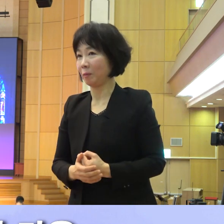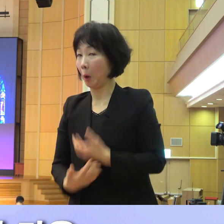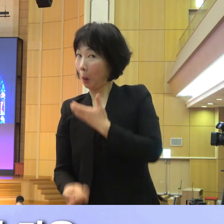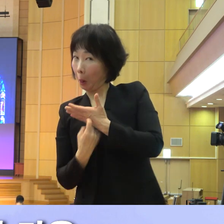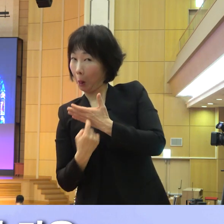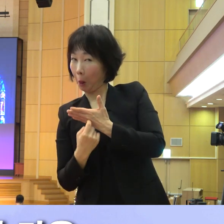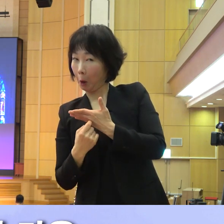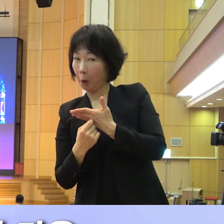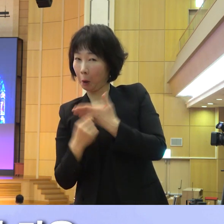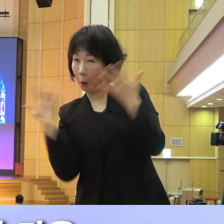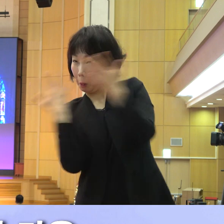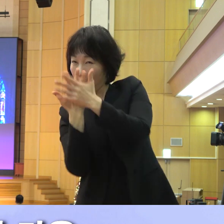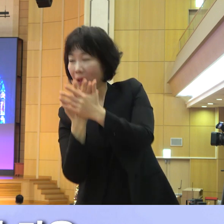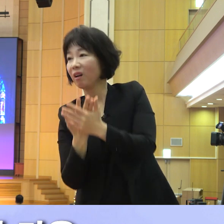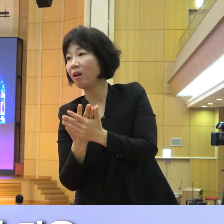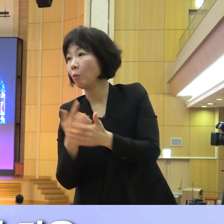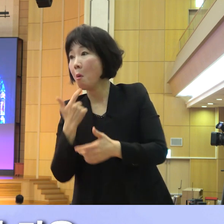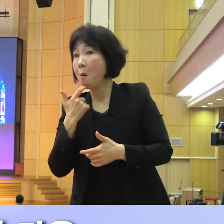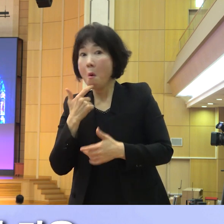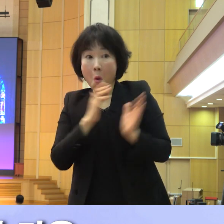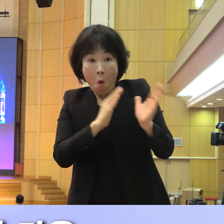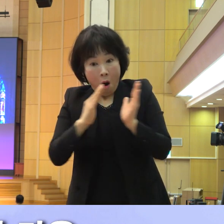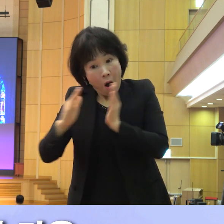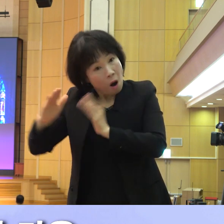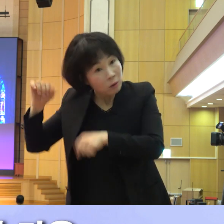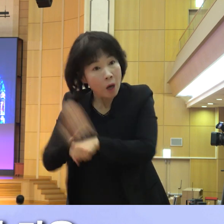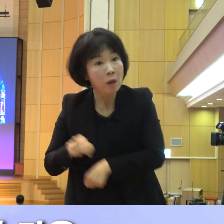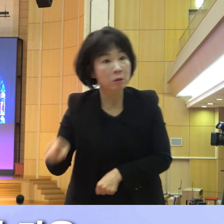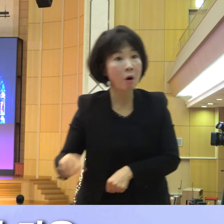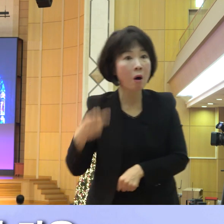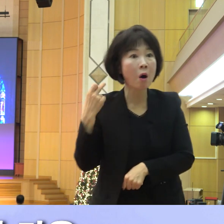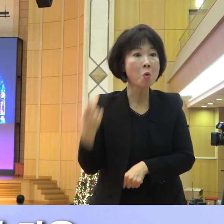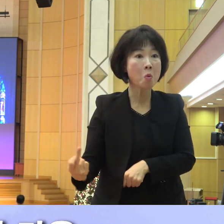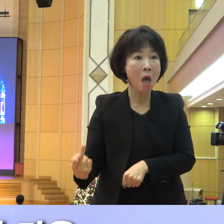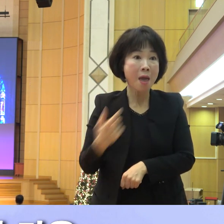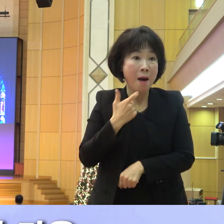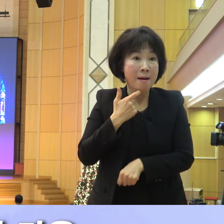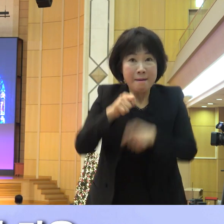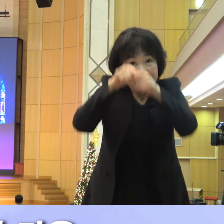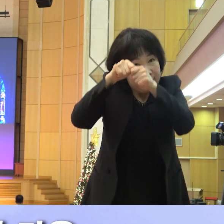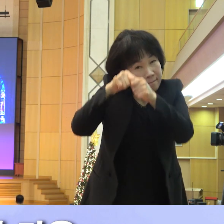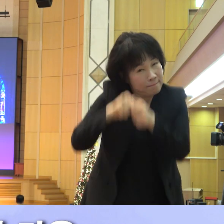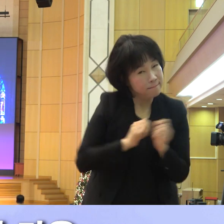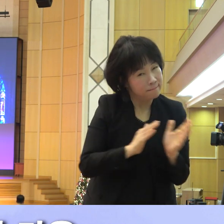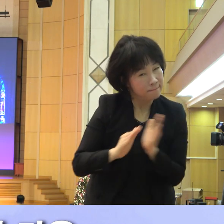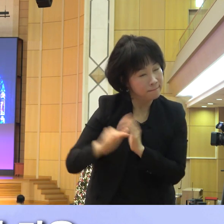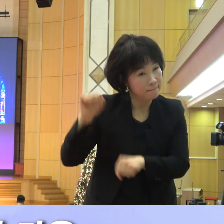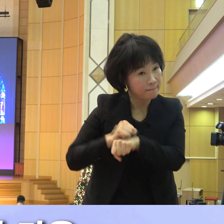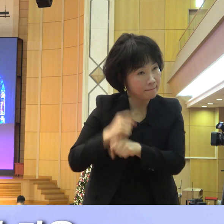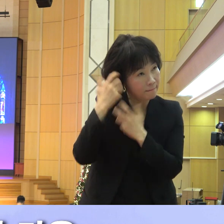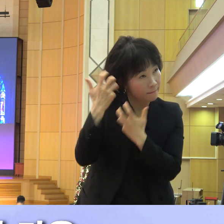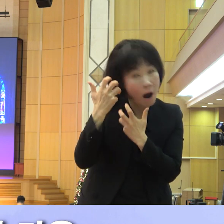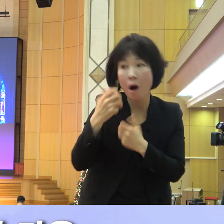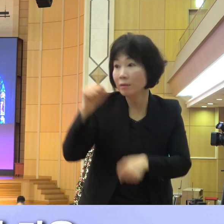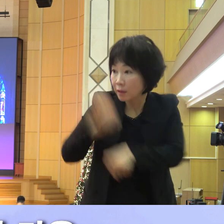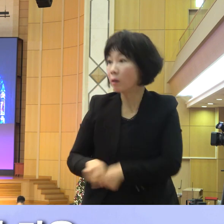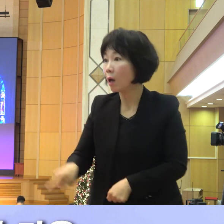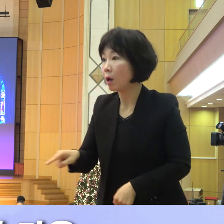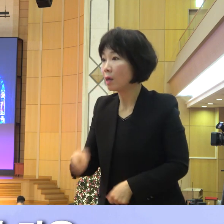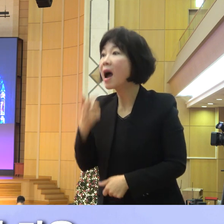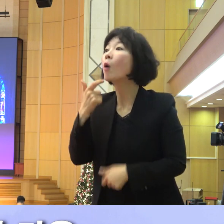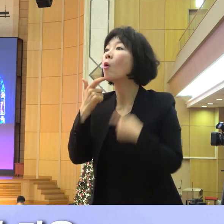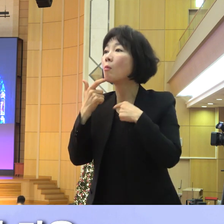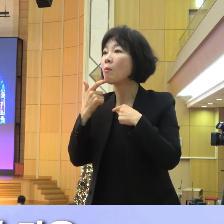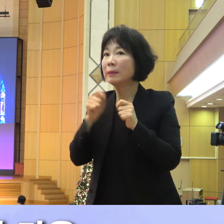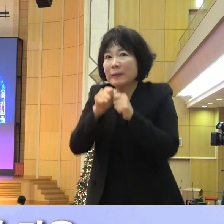별미도 준비해서 기도받았다는 거예요. 그러니까 철저하게 준비했다는 겁니다. 축복받기까지의